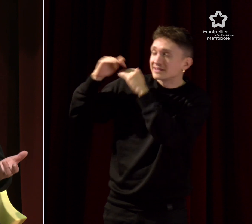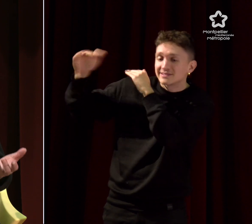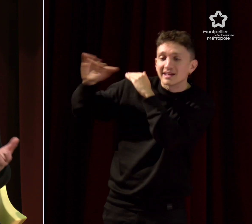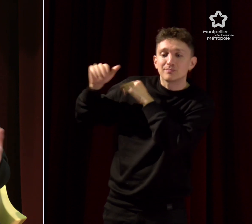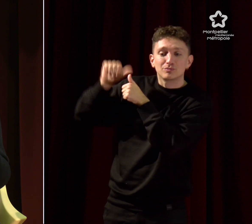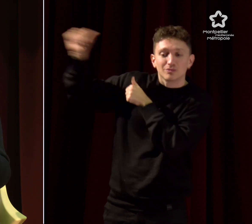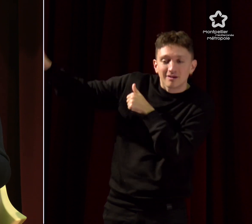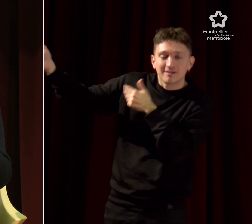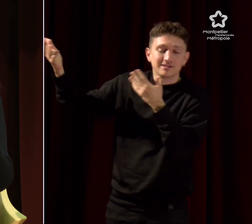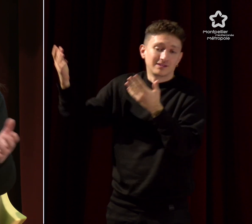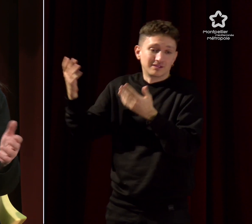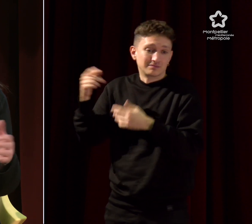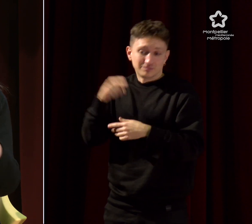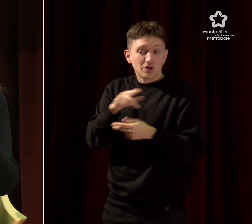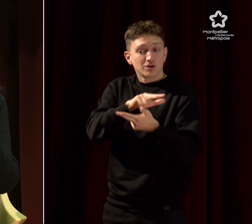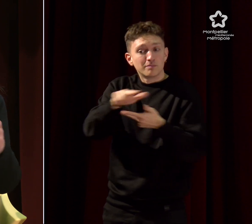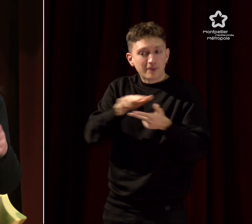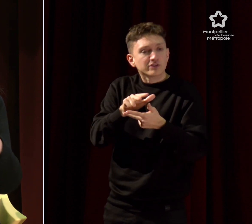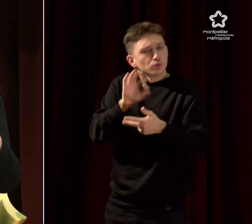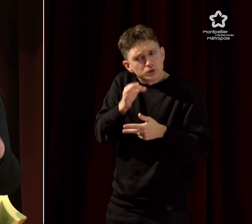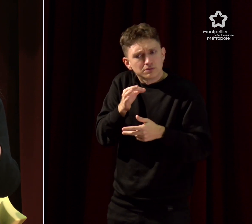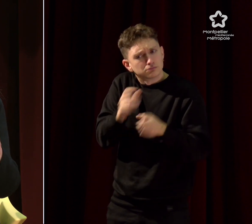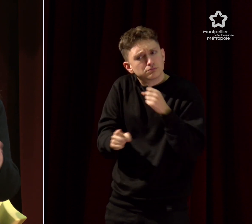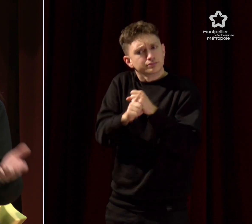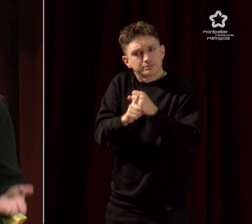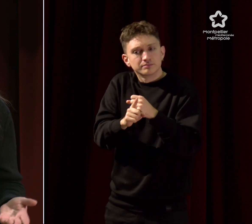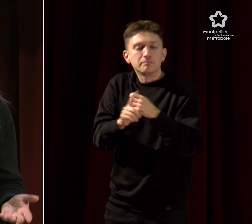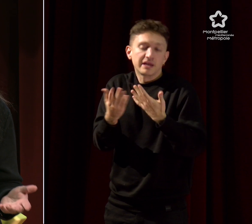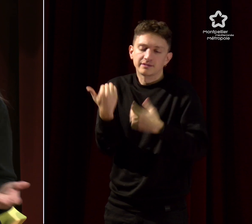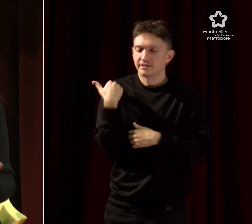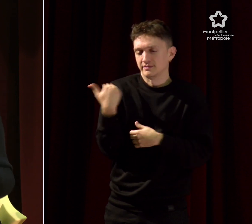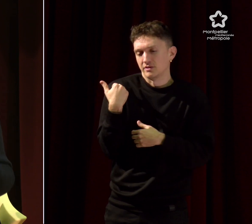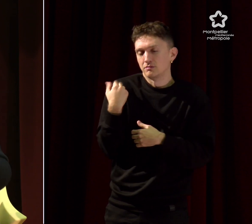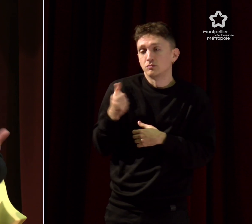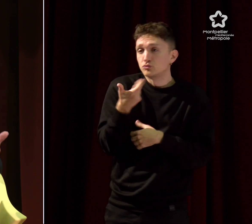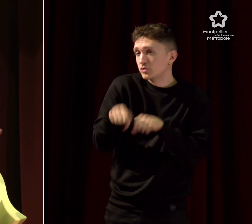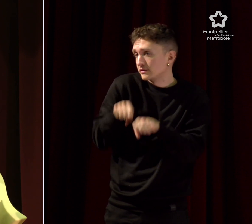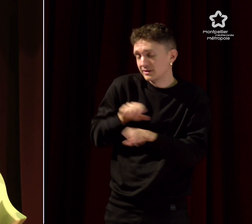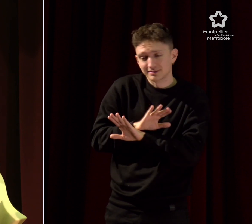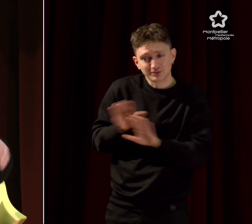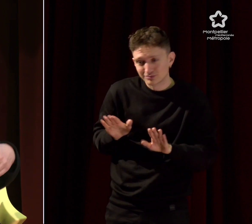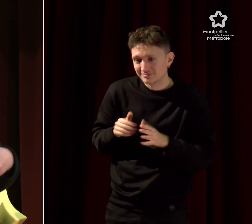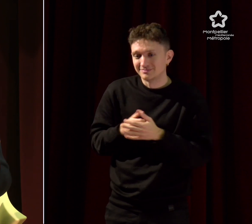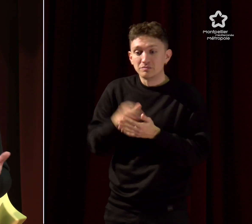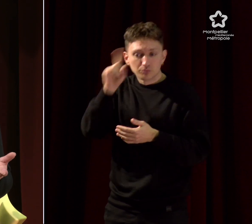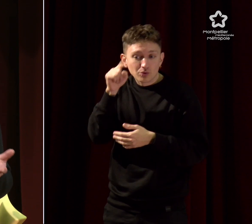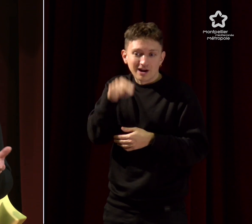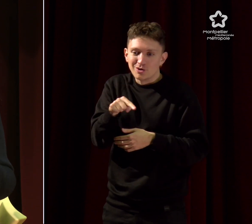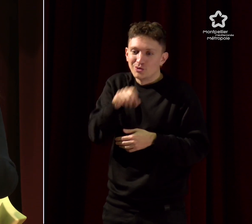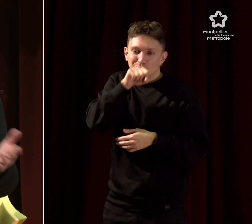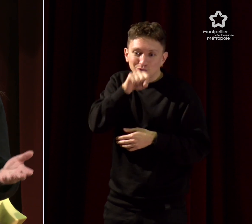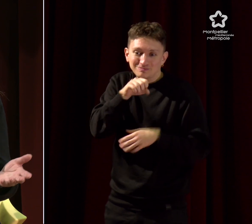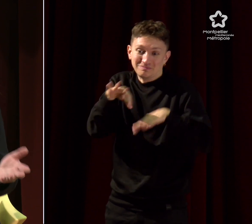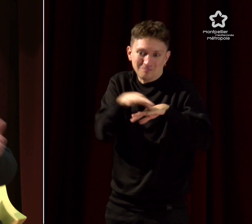une particularité qui date de seulement quelques siècles, qui est du fait qu'ils préfèrent se marier entre